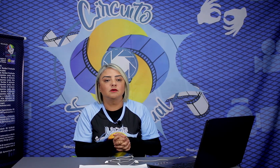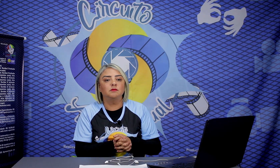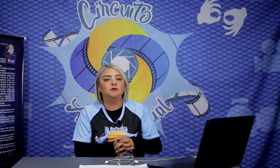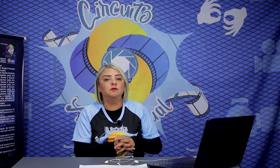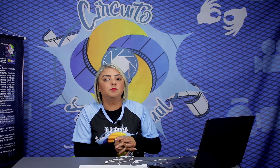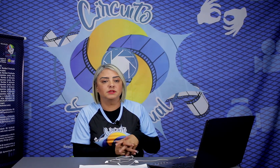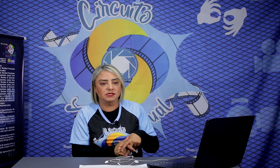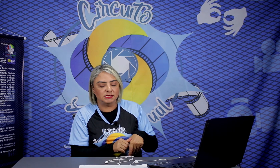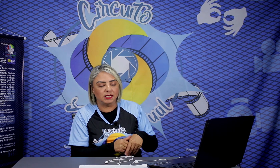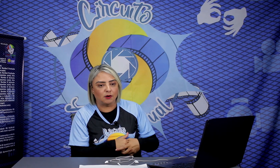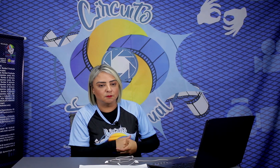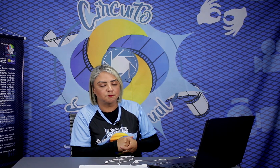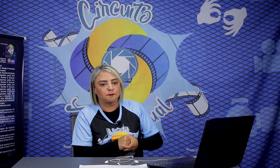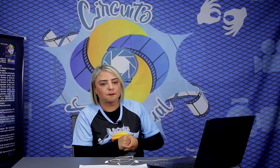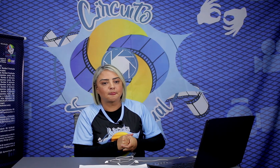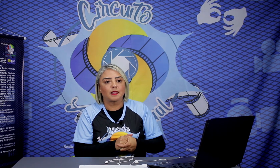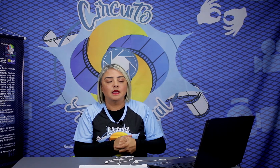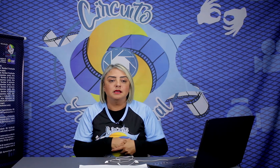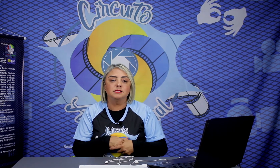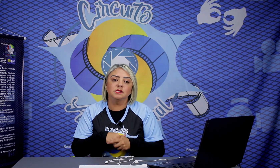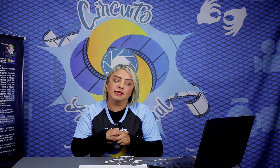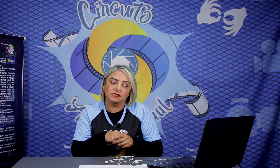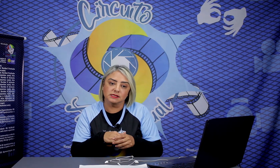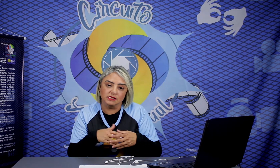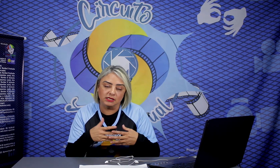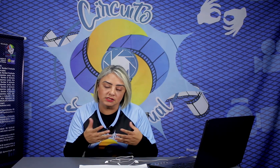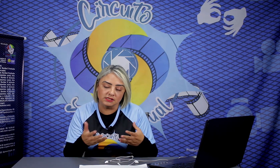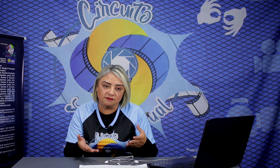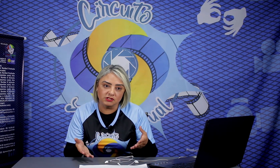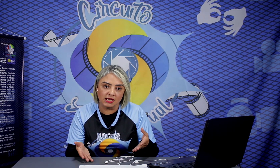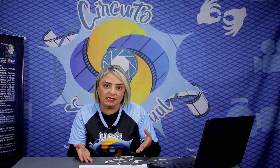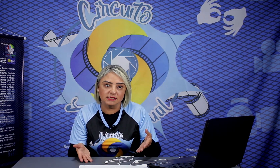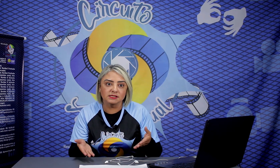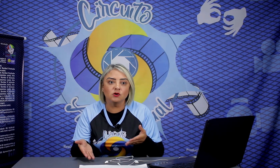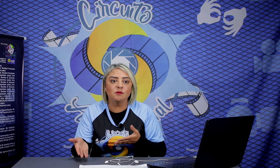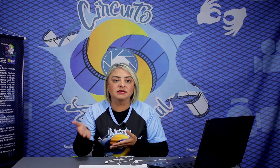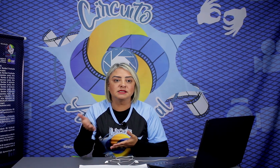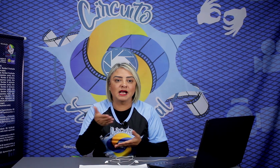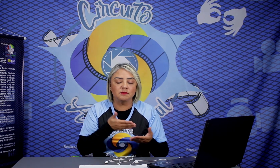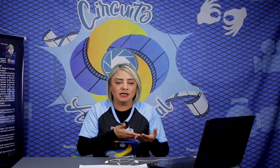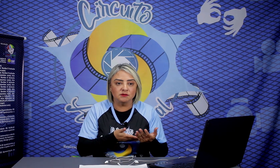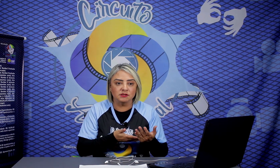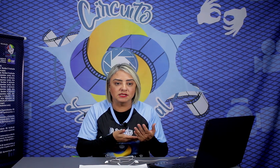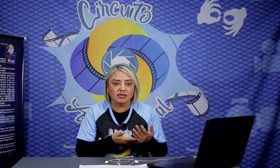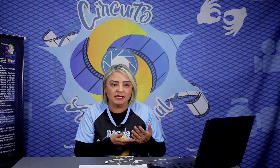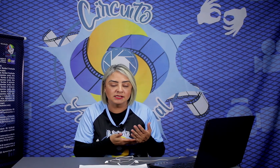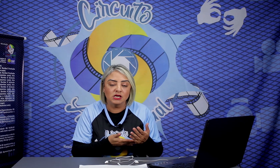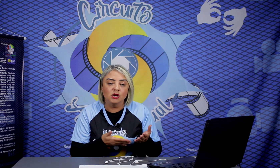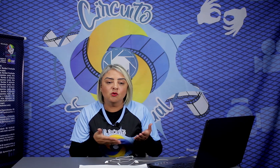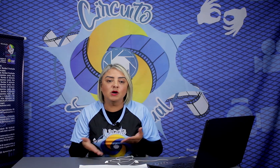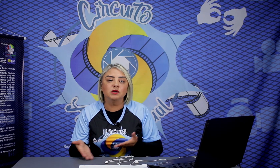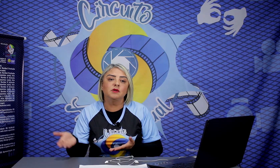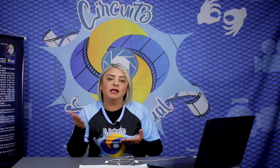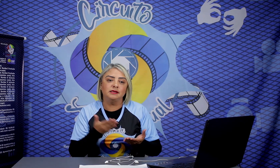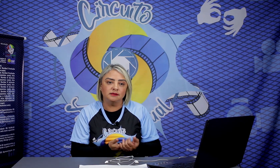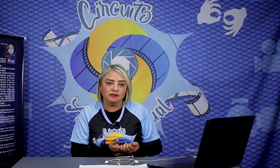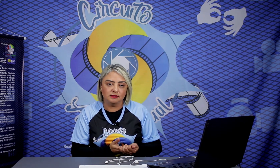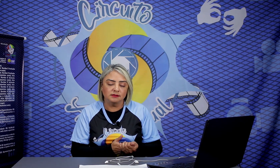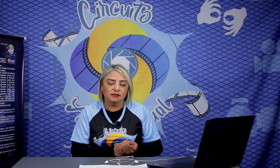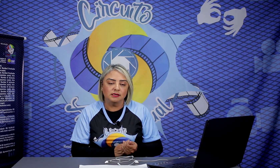um potencial. E são essas igrejas evangélicas que começaram a língua de sinais quando ainda ela